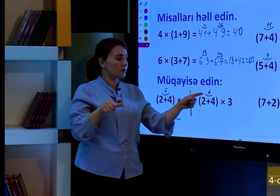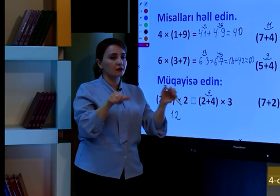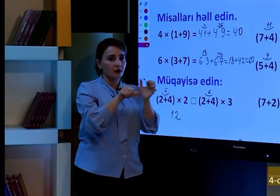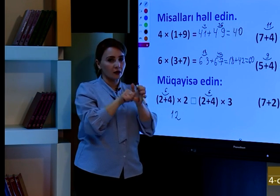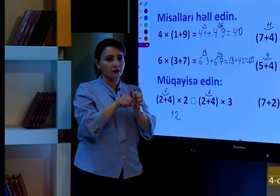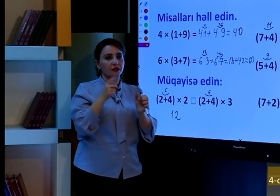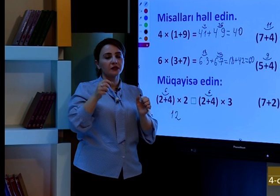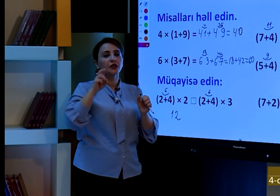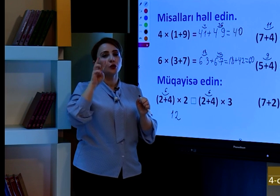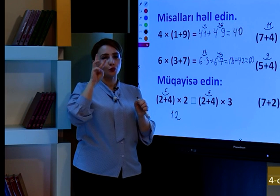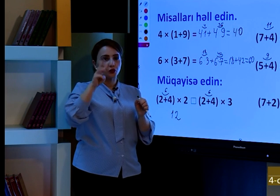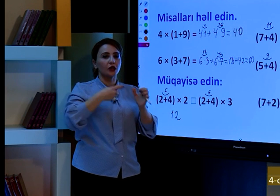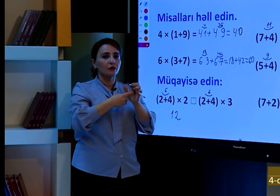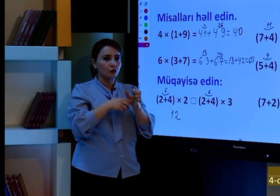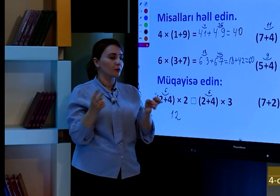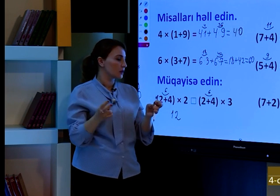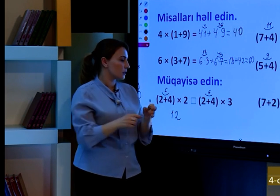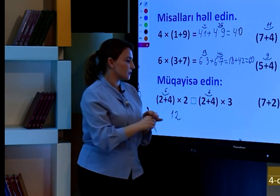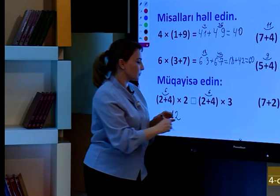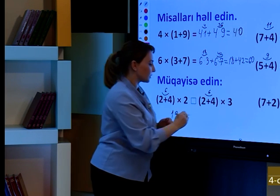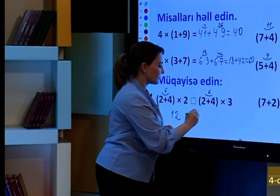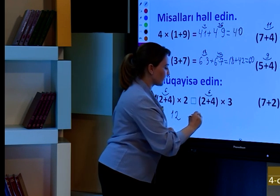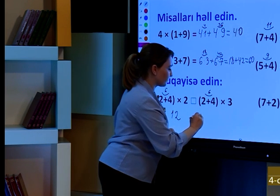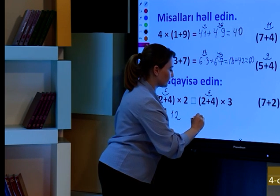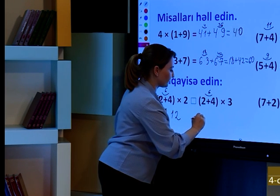2+4=6-nı isə 3-ə vurmaq lazımdır.